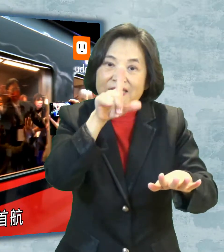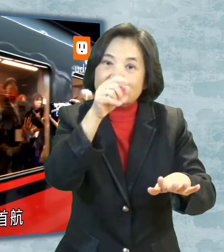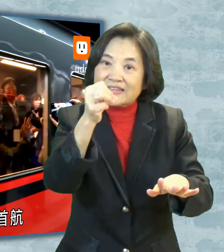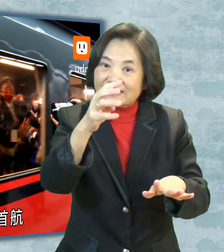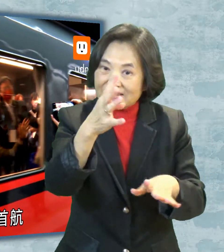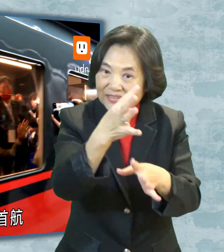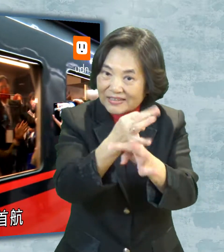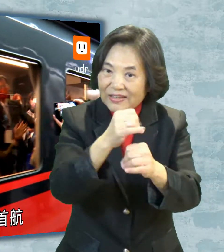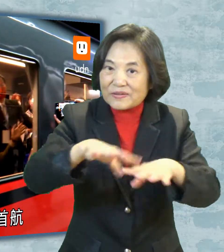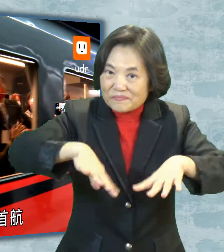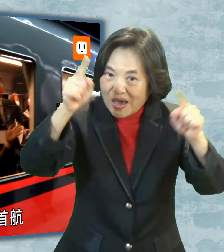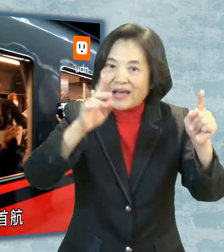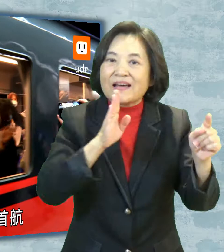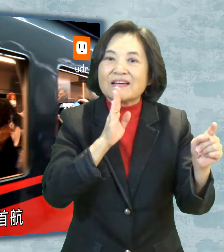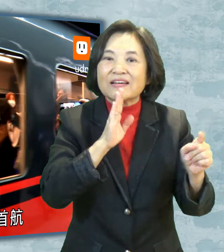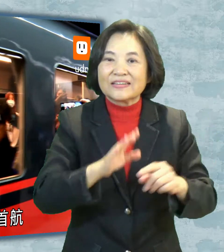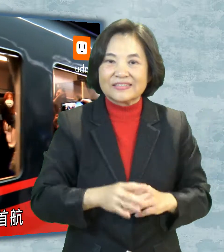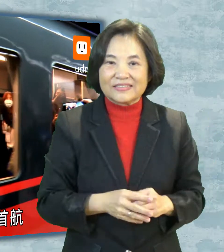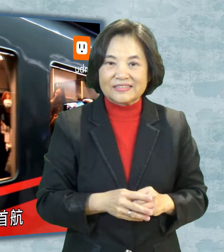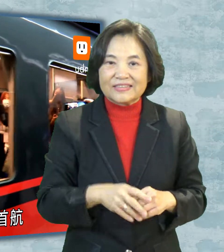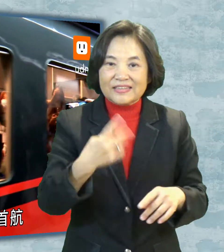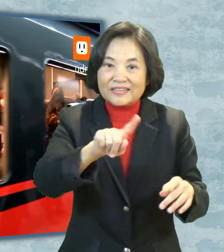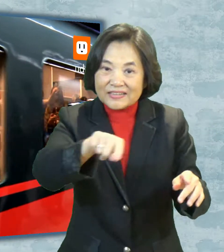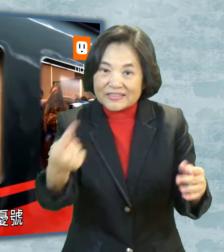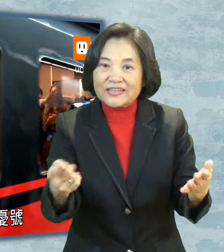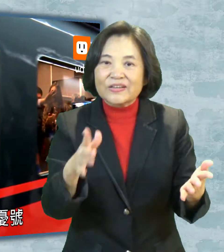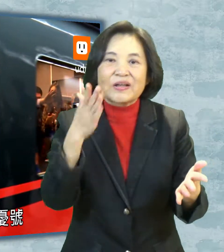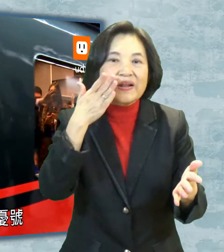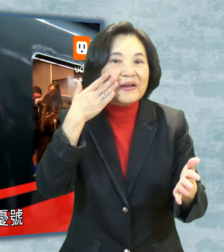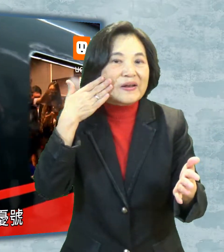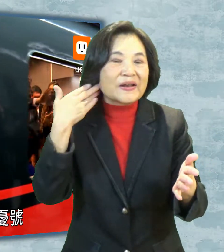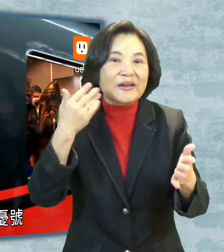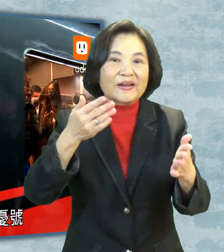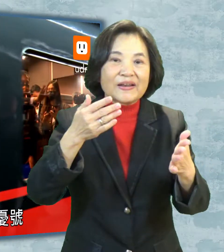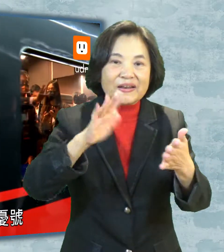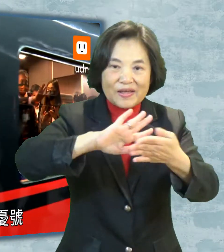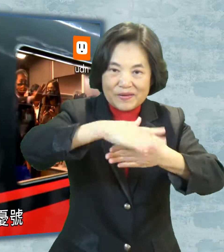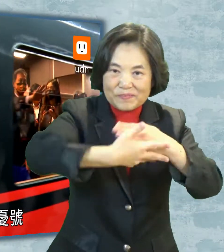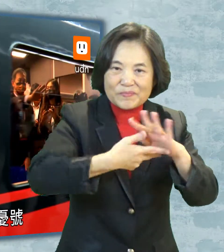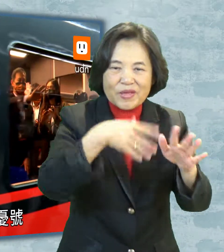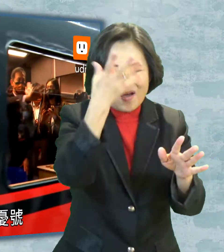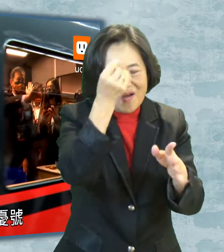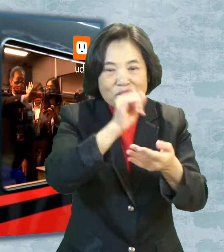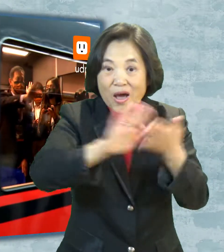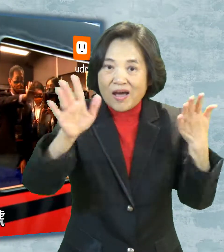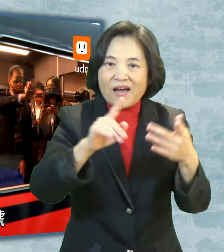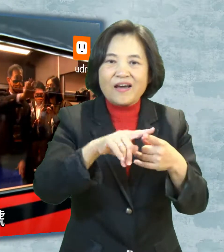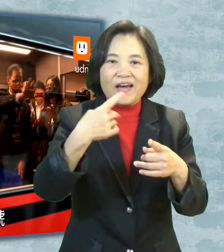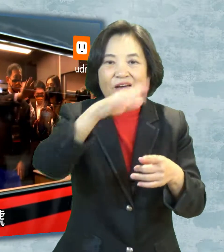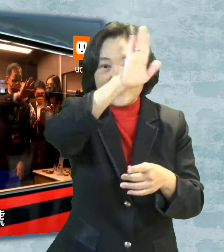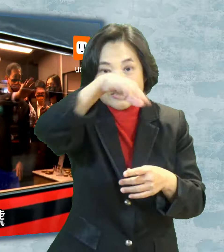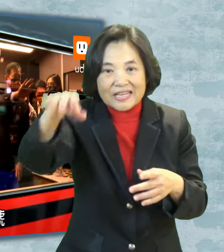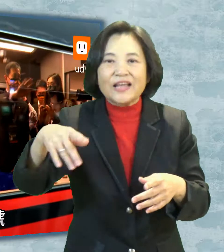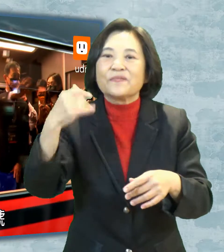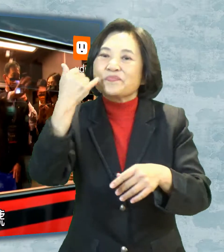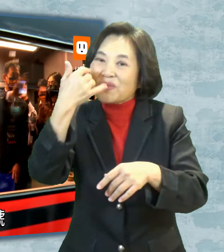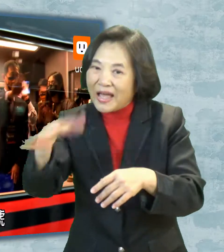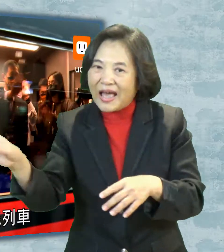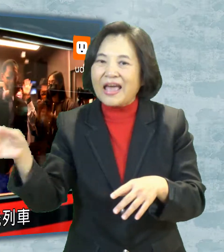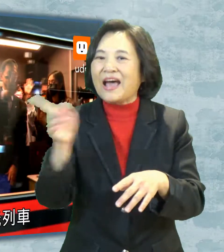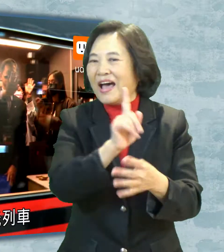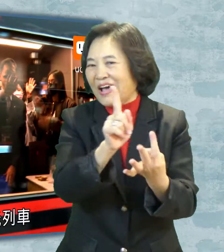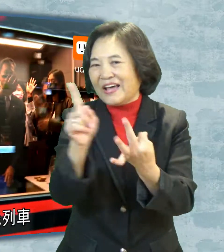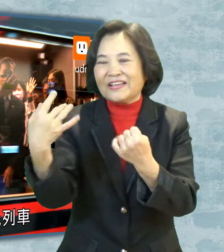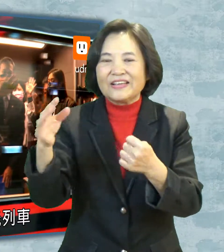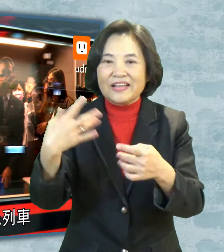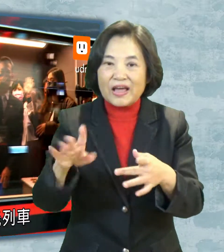今天是明日号的首航，那接下来有蓝皮解忧号、山峦号、海风